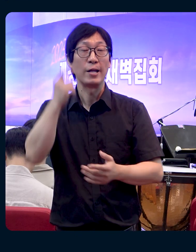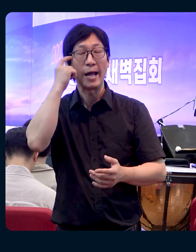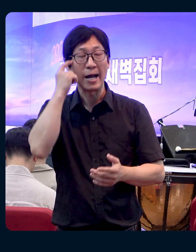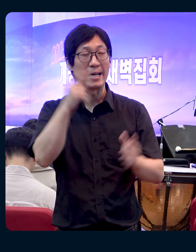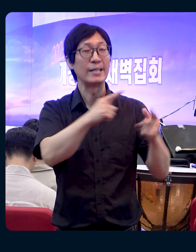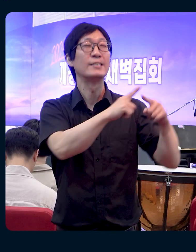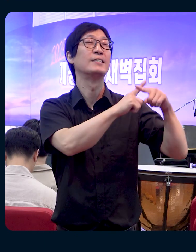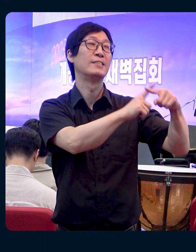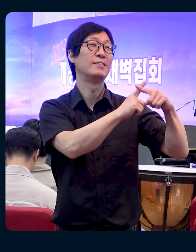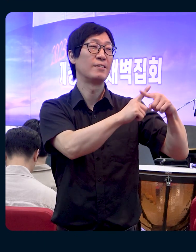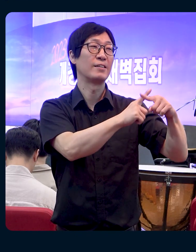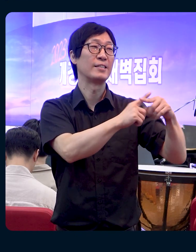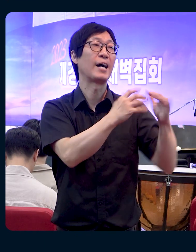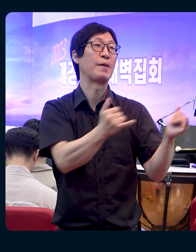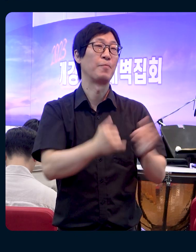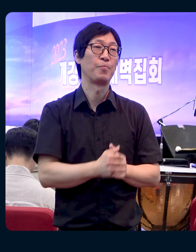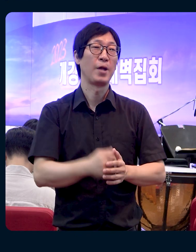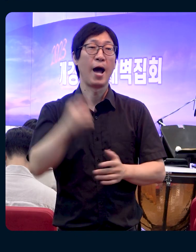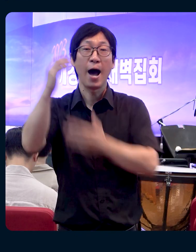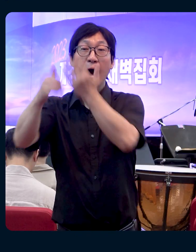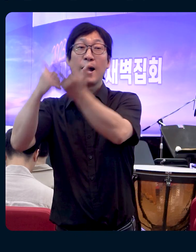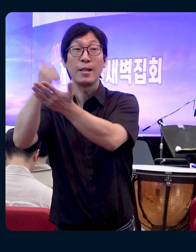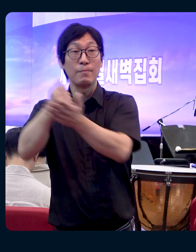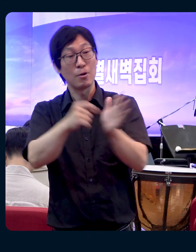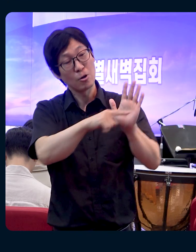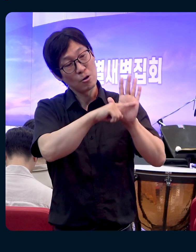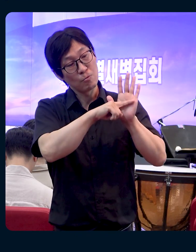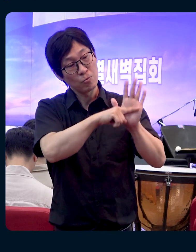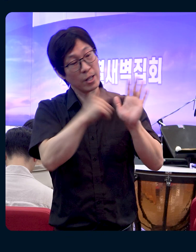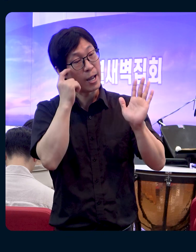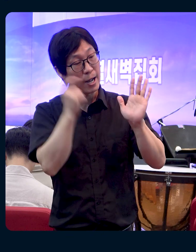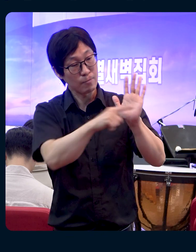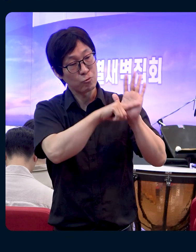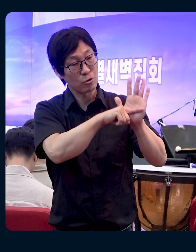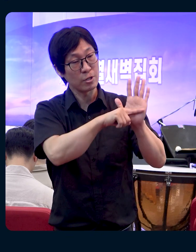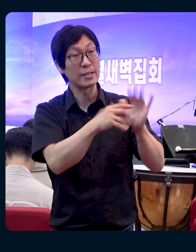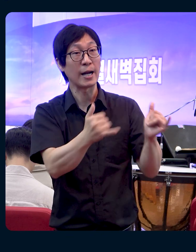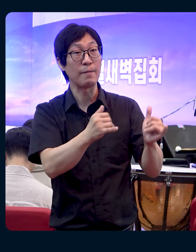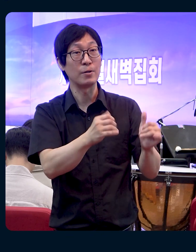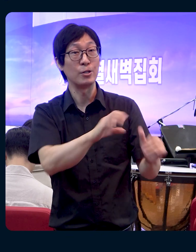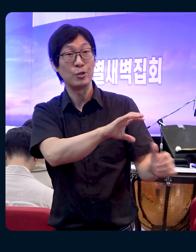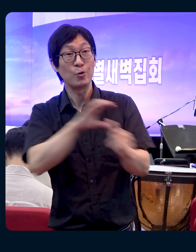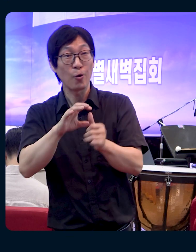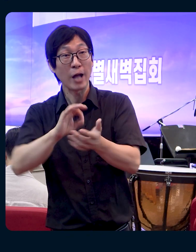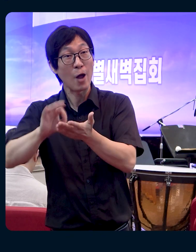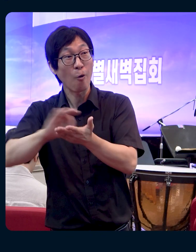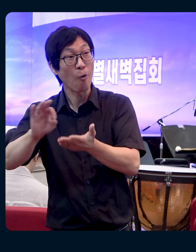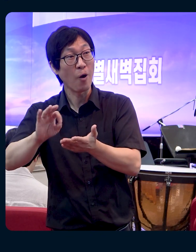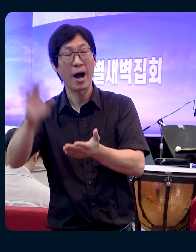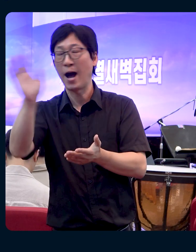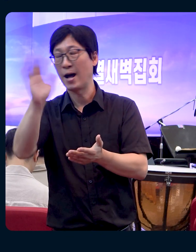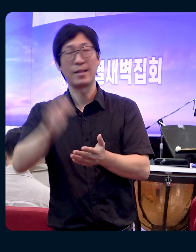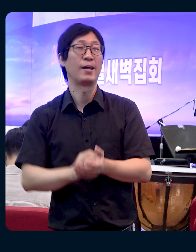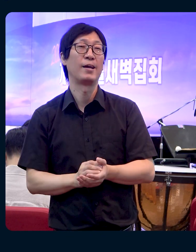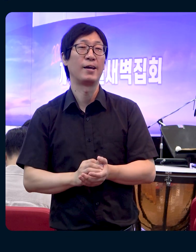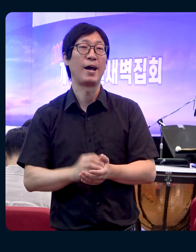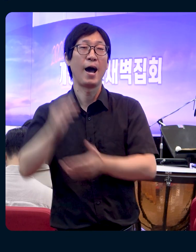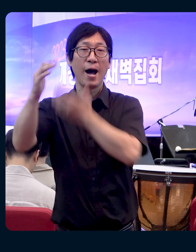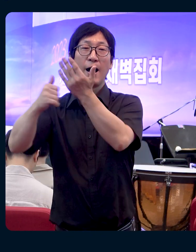사람이 하나님을 제대로 증거한 일도 절대 없어요. 부정적이라는 것은요, 절대 하나님 나라를 이룰 수